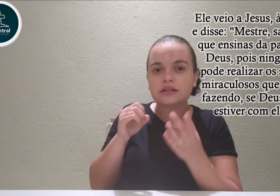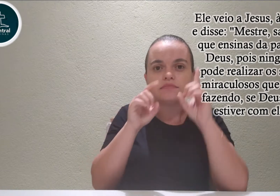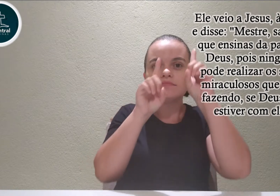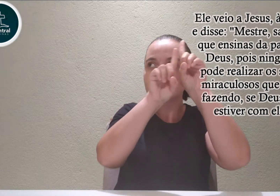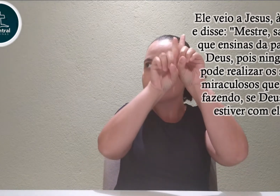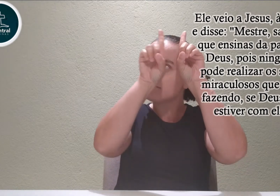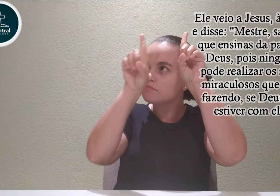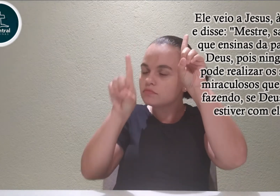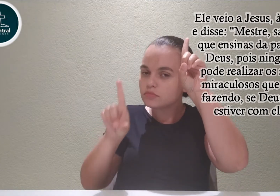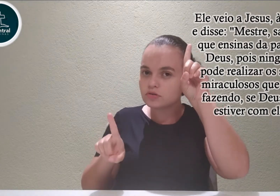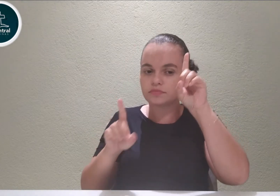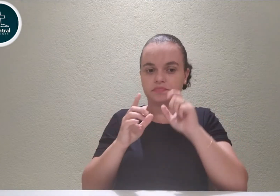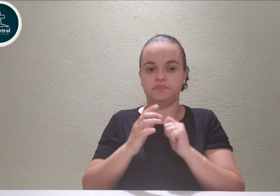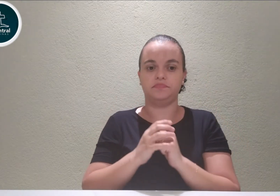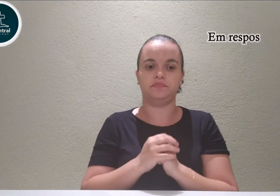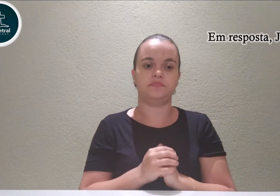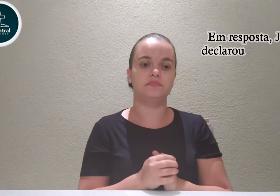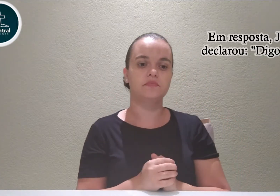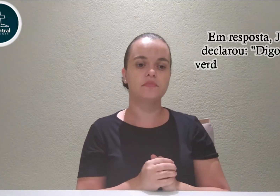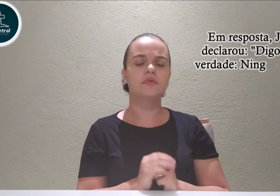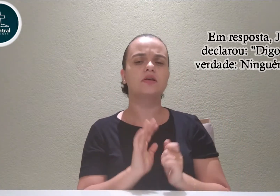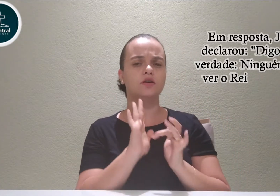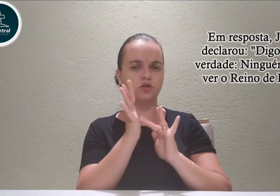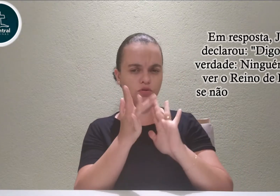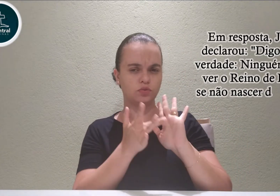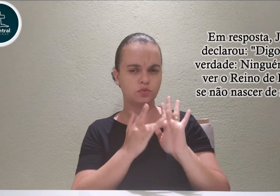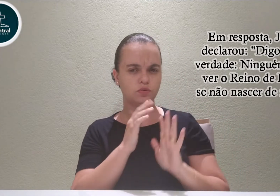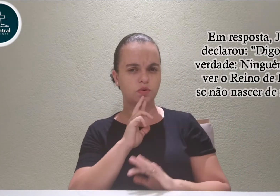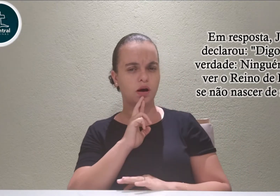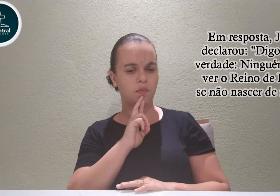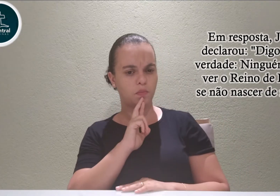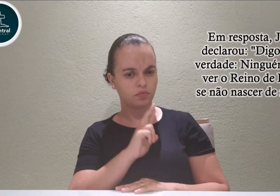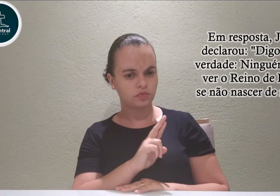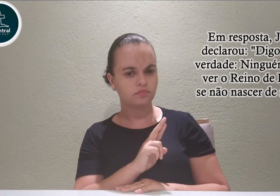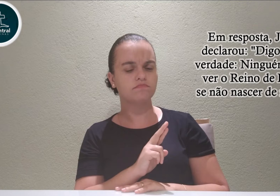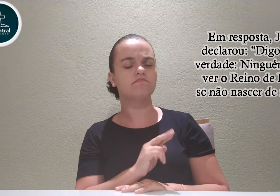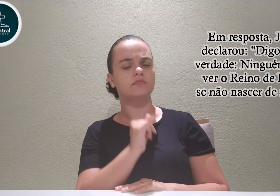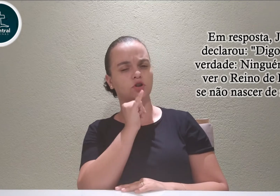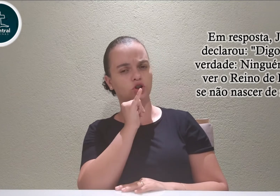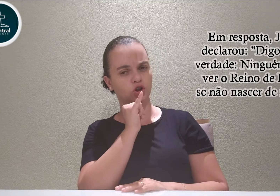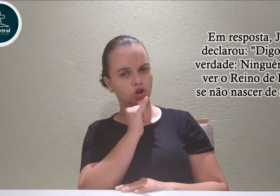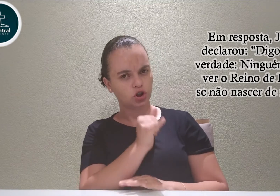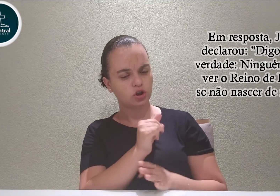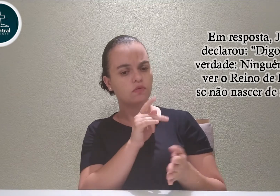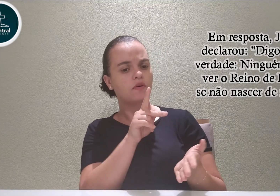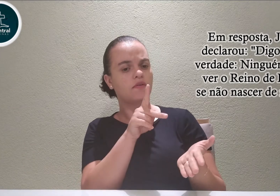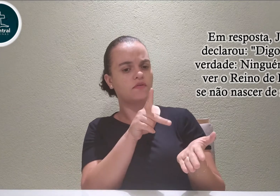pode realizar os sinais milagrosos que está fazendo se Deus não estiver com ele.